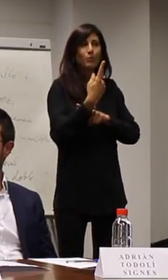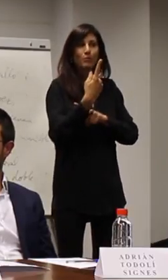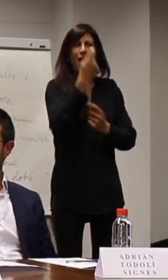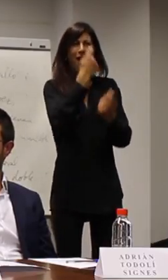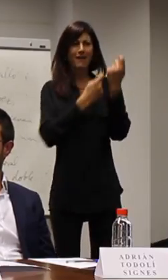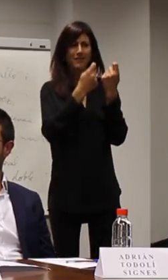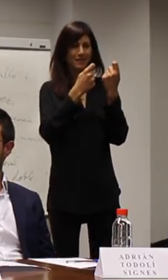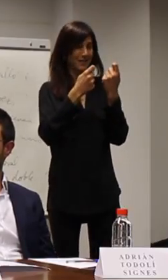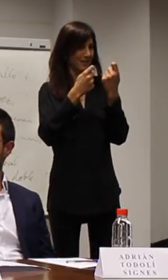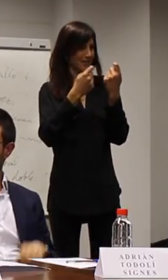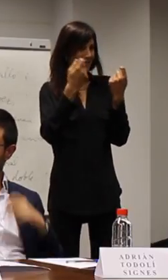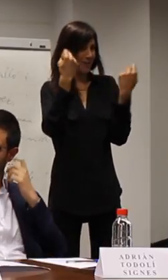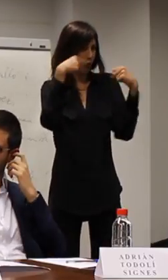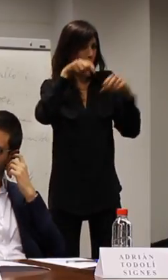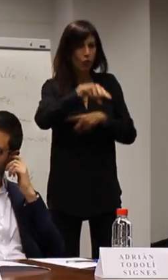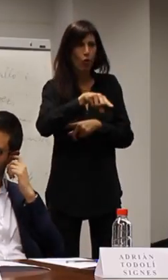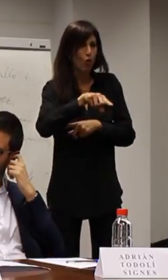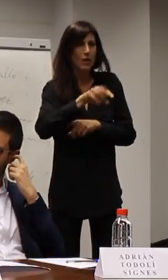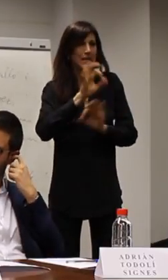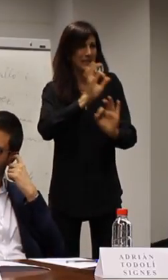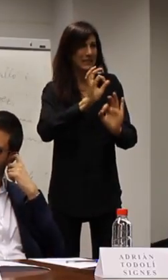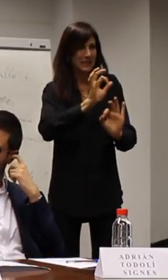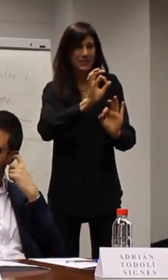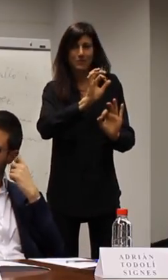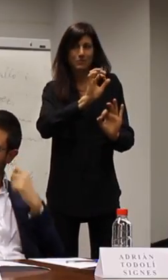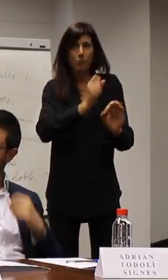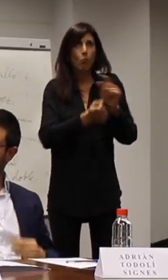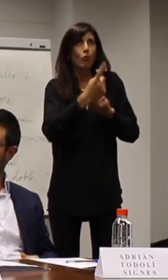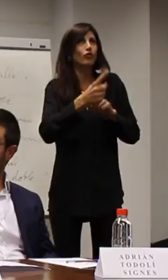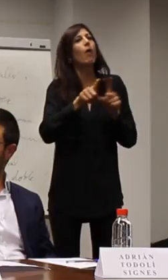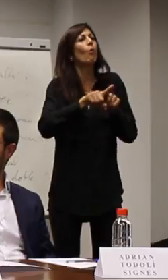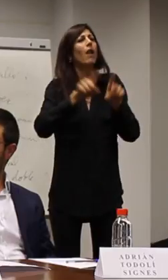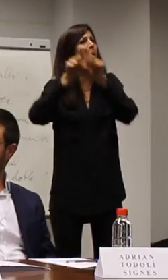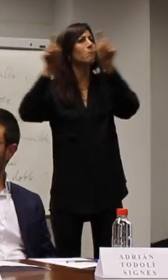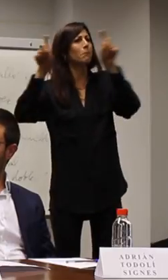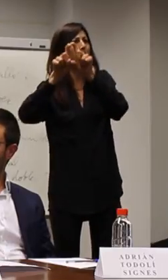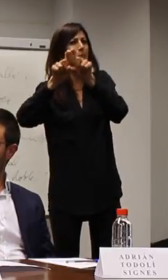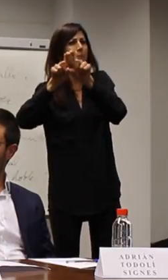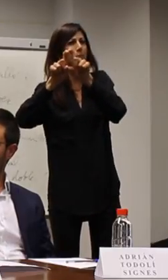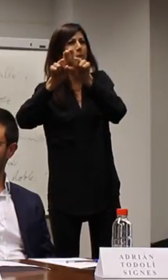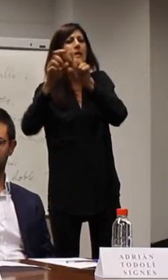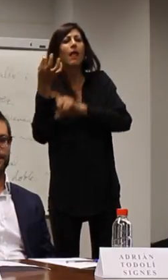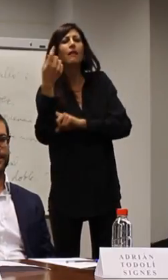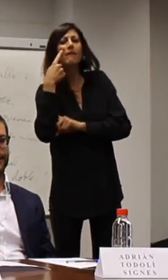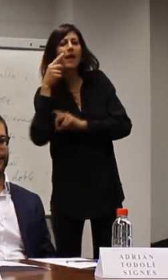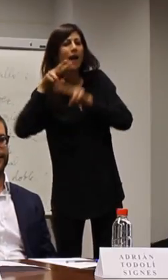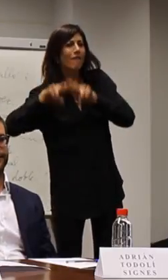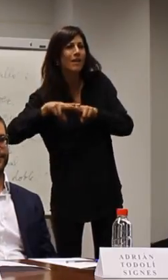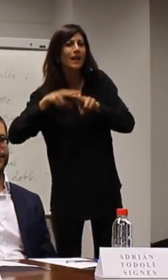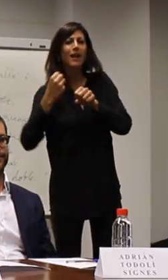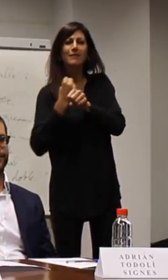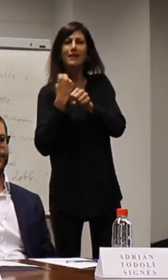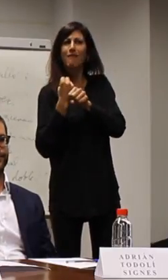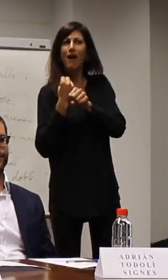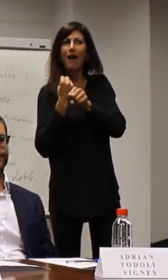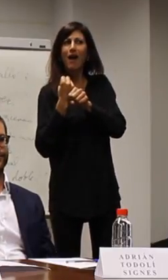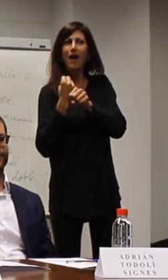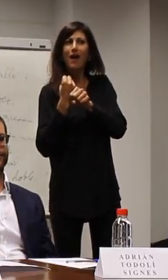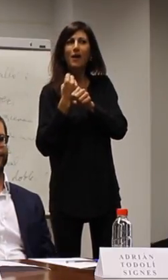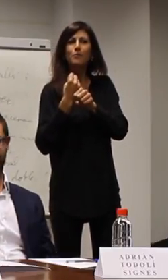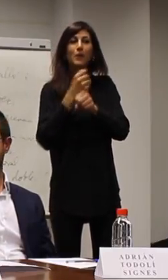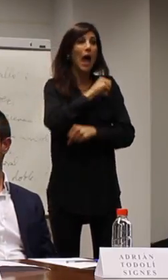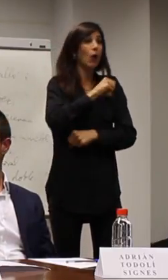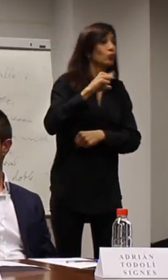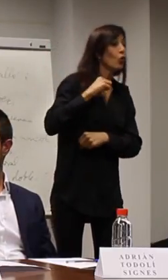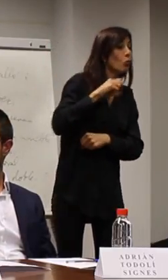Se convierte en un agente económico más y entonces hay que decidir que es una empresa. Y esa empresa es que ver si trabaja él solo y aporta medio de producción, si es un autónomo,